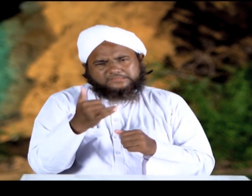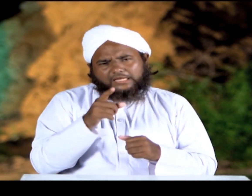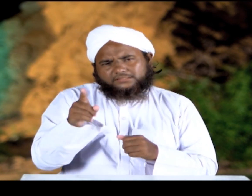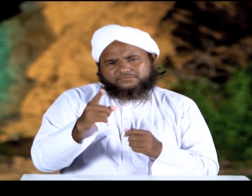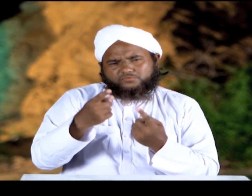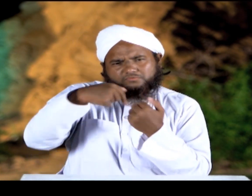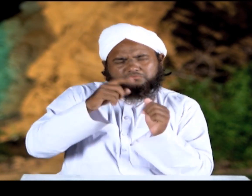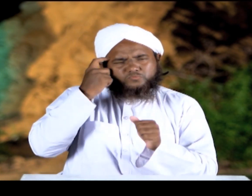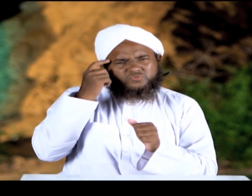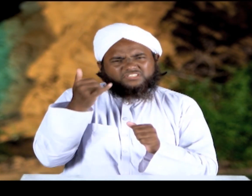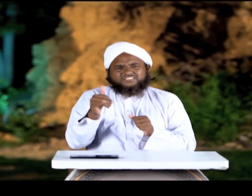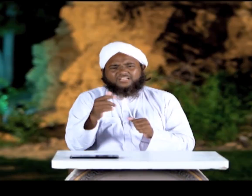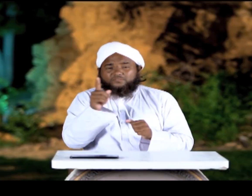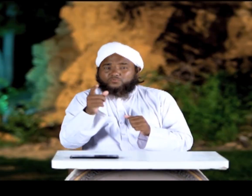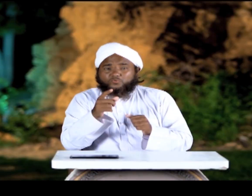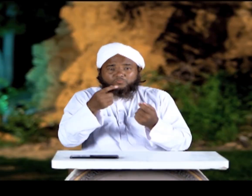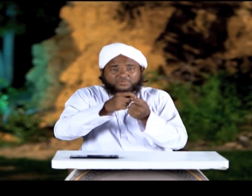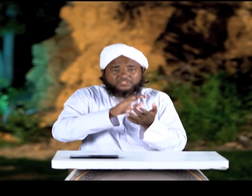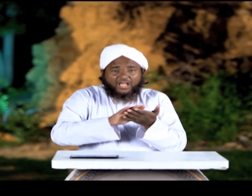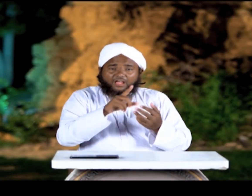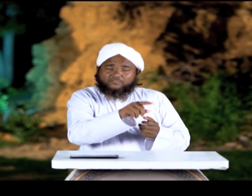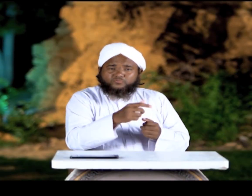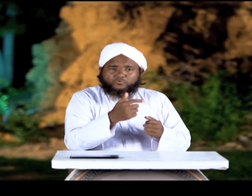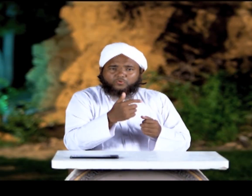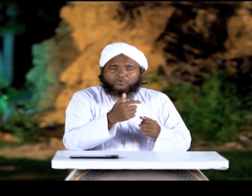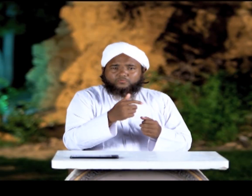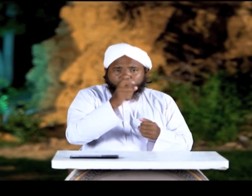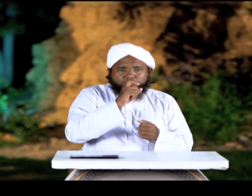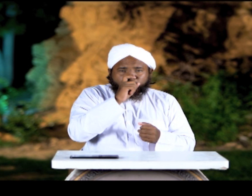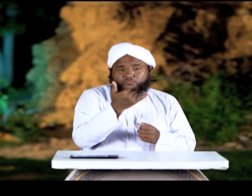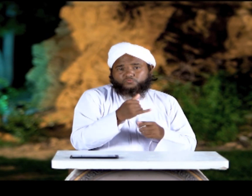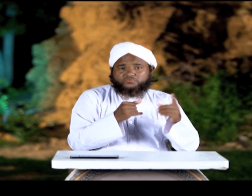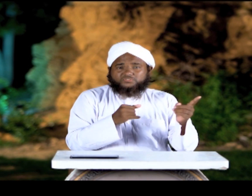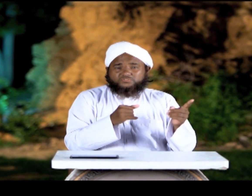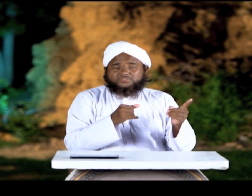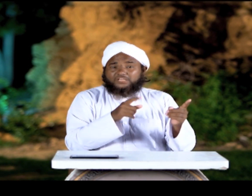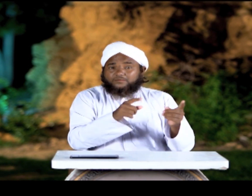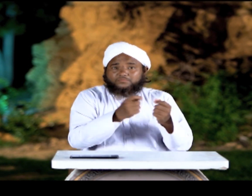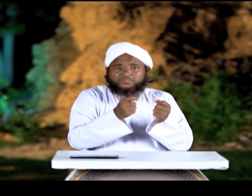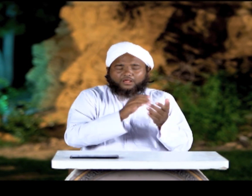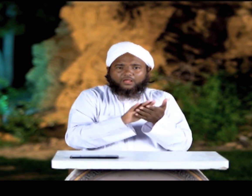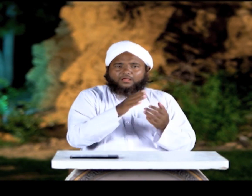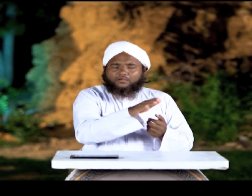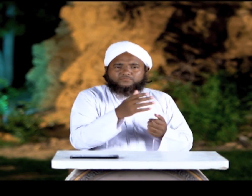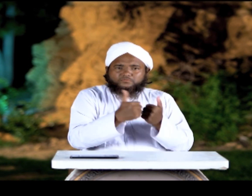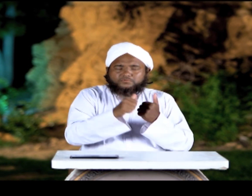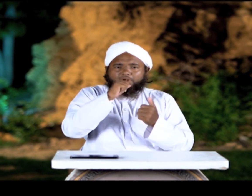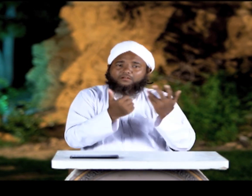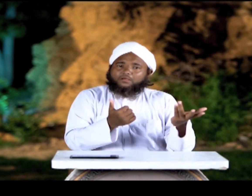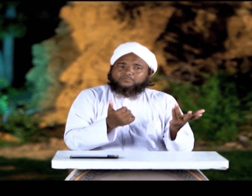میں غلط فہمی ہوئی ہے۔ انہوں نے وضو کیا، نفل پڑھے اور پھر سو رہے۔ دوسری اور تیسری بار بھی یہی خواب دیکھا اور